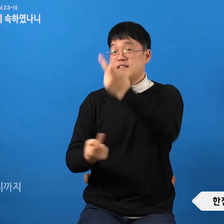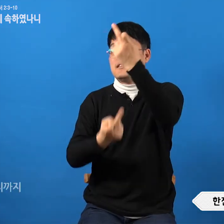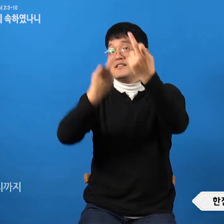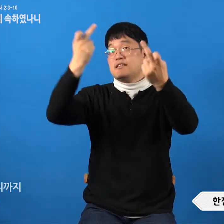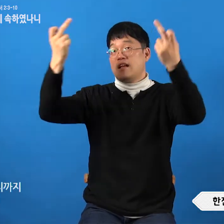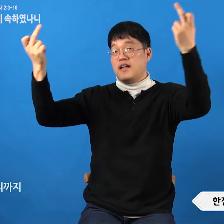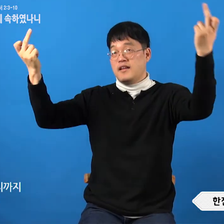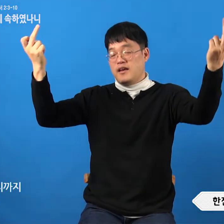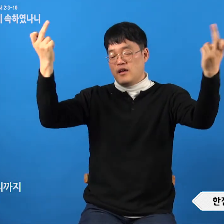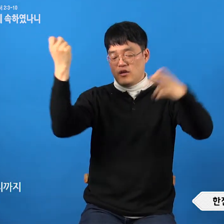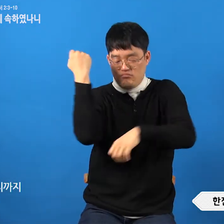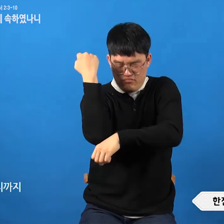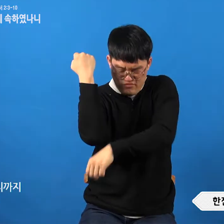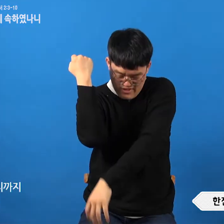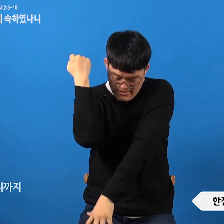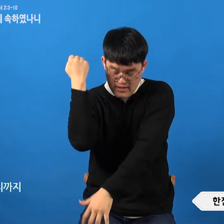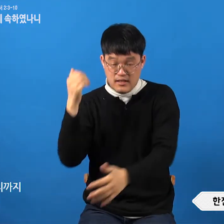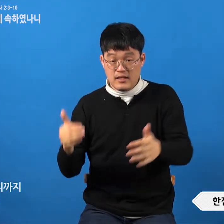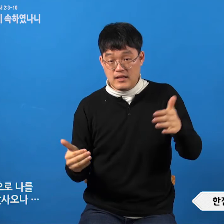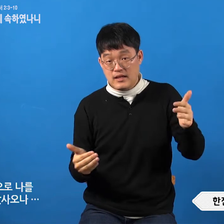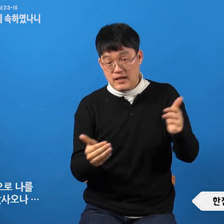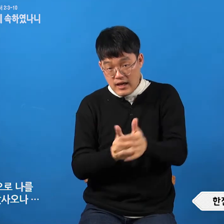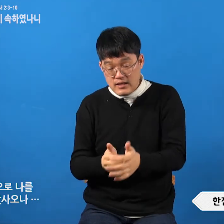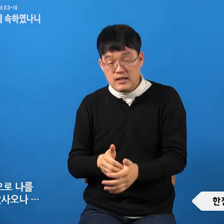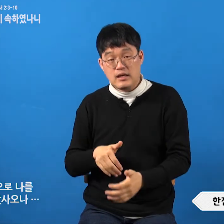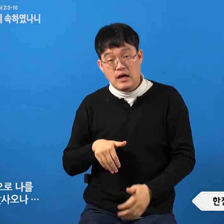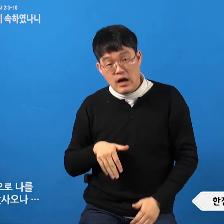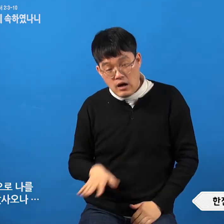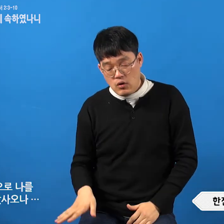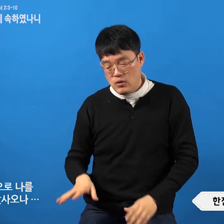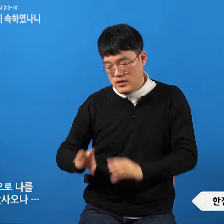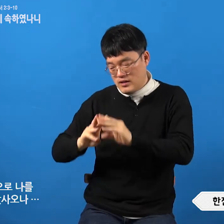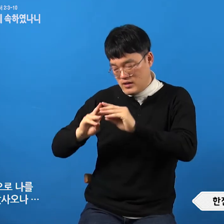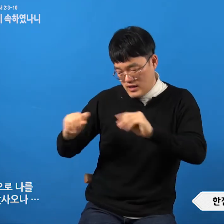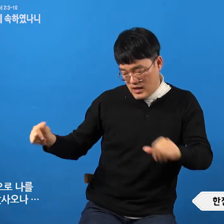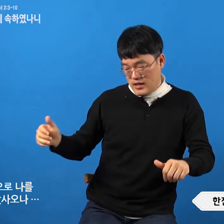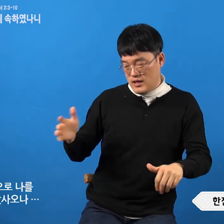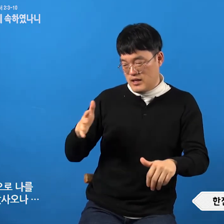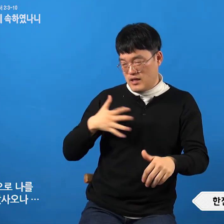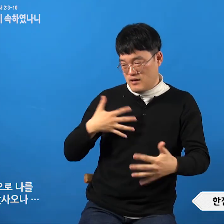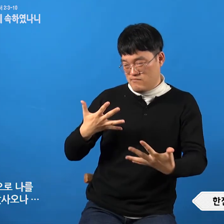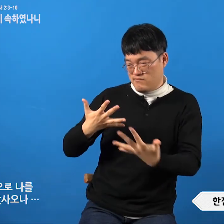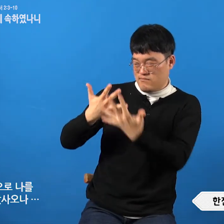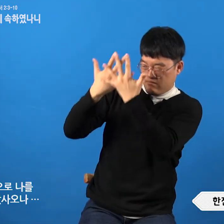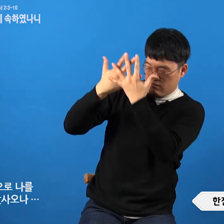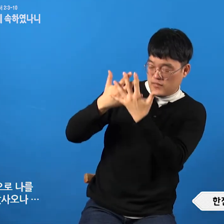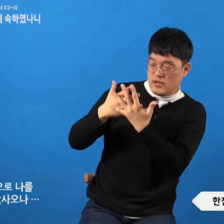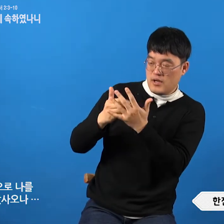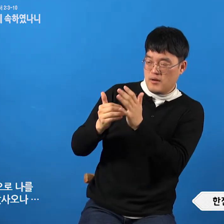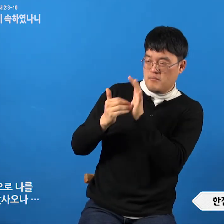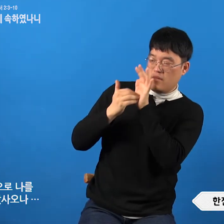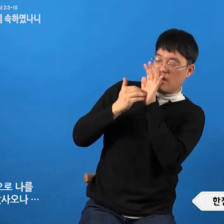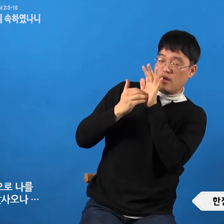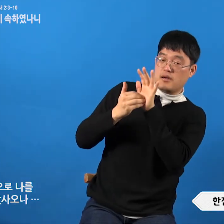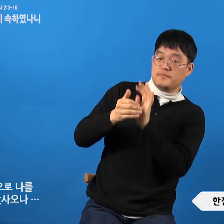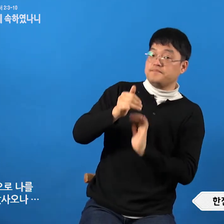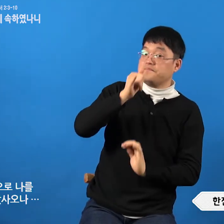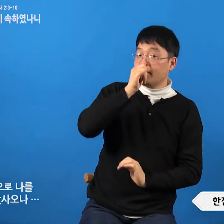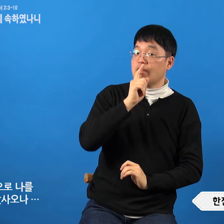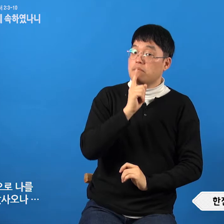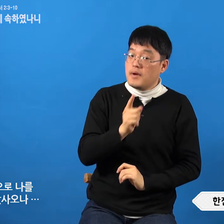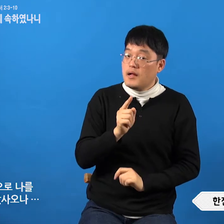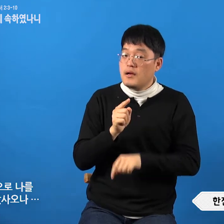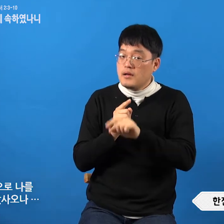싸우며 땅이 그 빗장으로 나를 오래도록 막아싸우나. 이 땅이라는 단어는 히브리